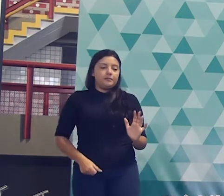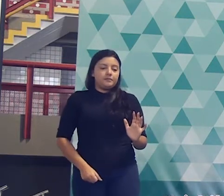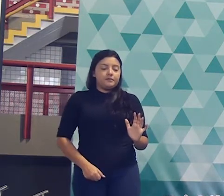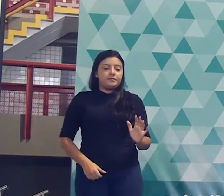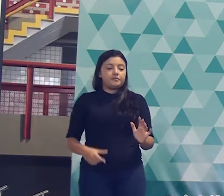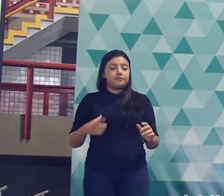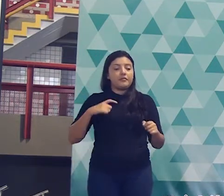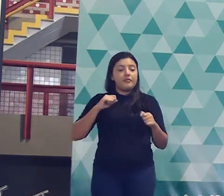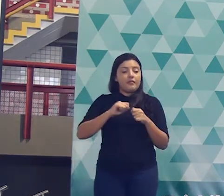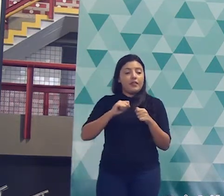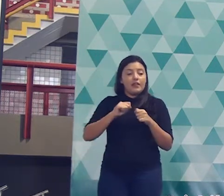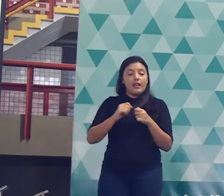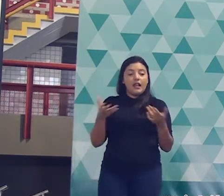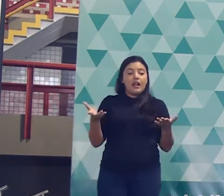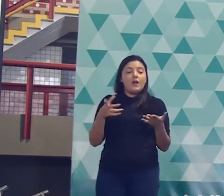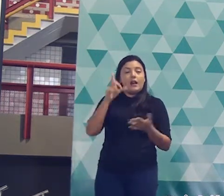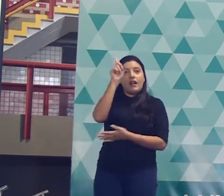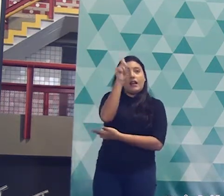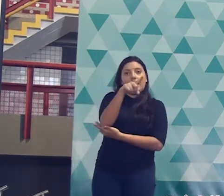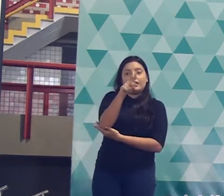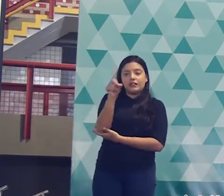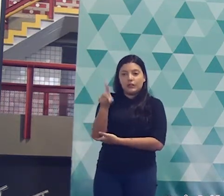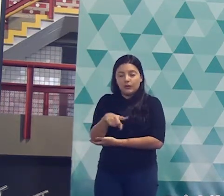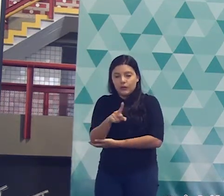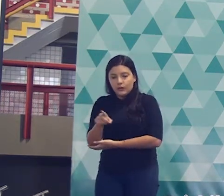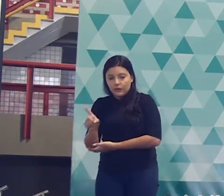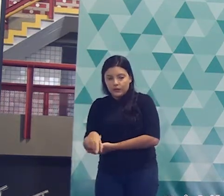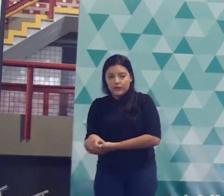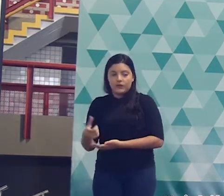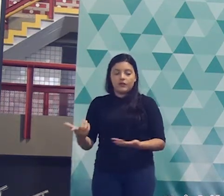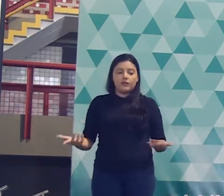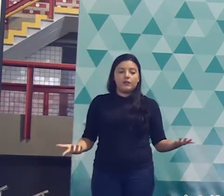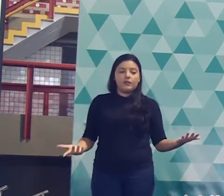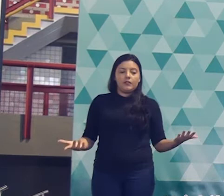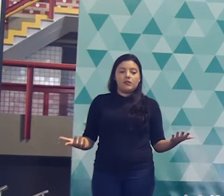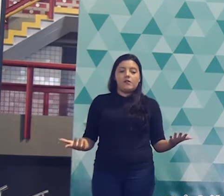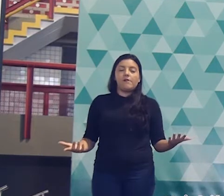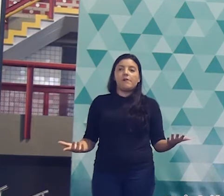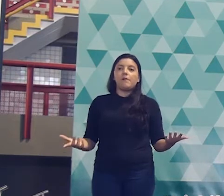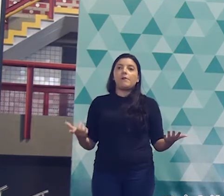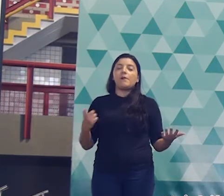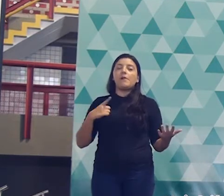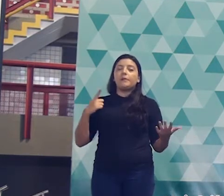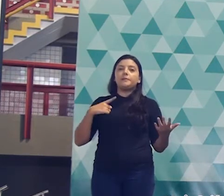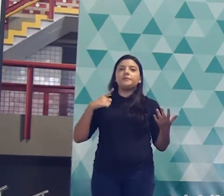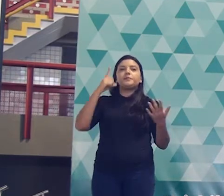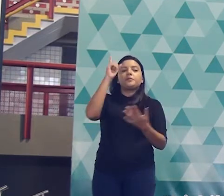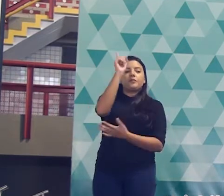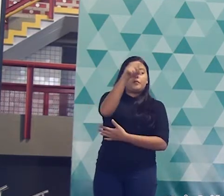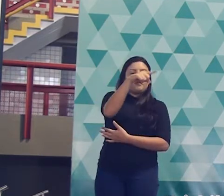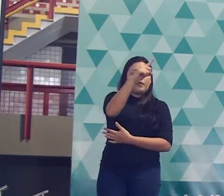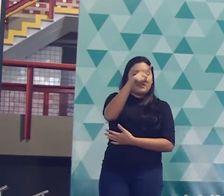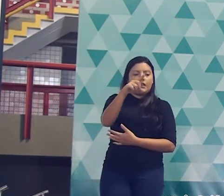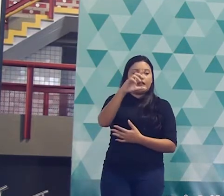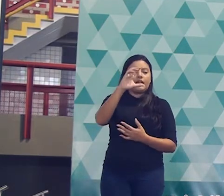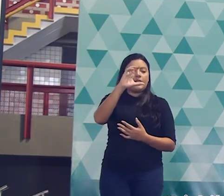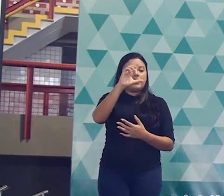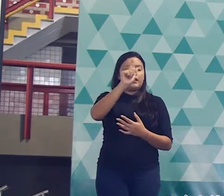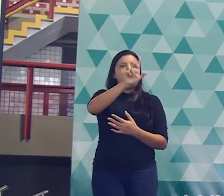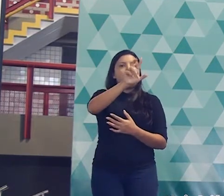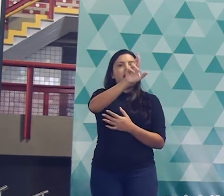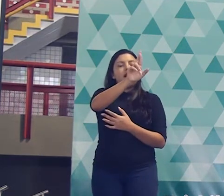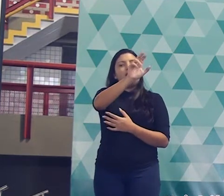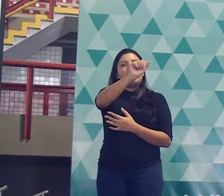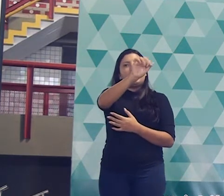Isso é o que nós temos. Isso é o que nós fizemos. O que foi que nós fizemos? Ó, cancelamos carbono grafite da